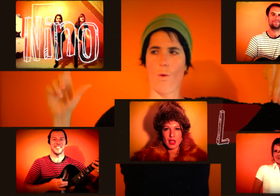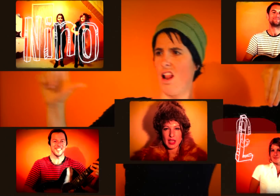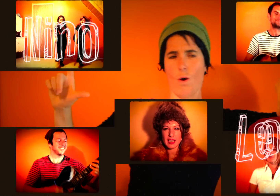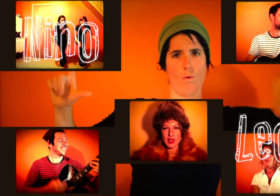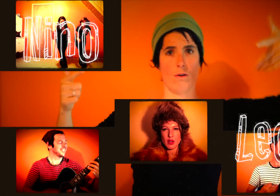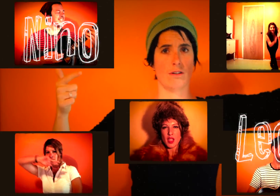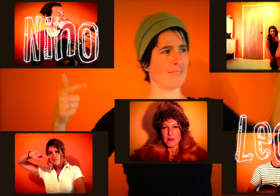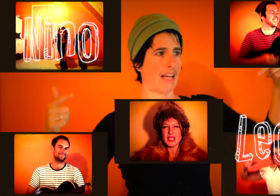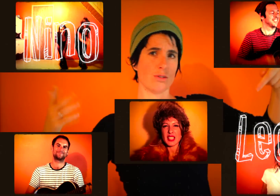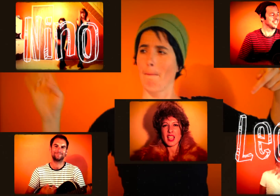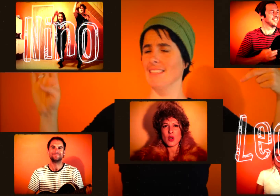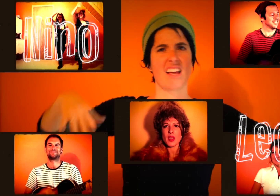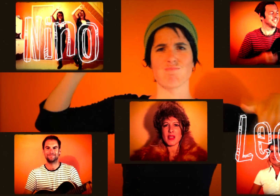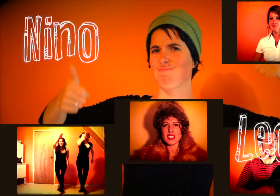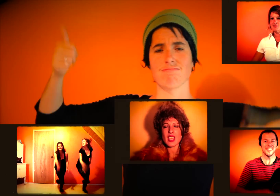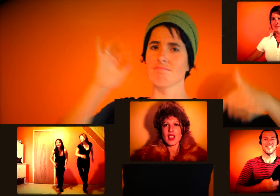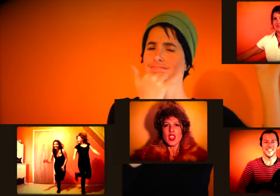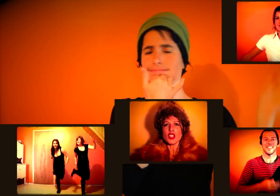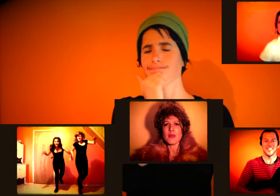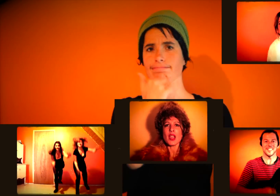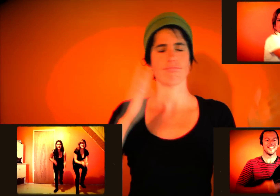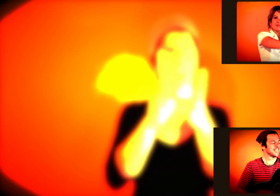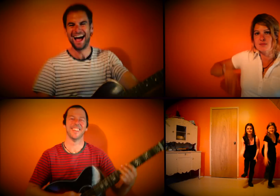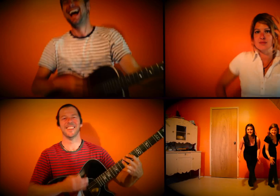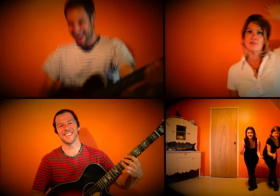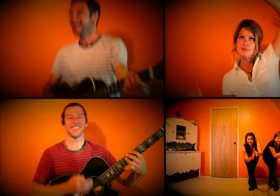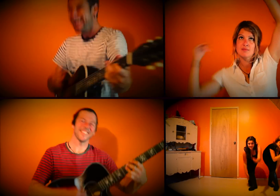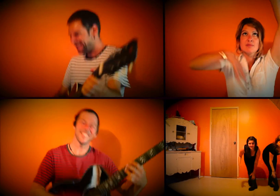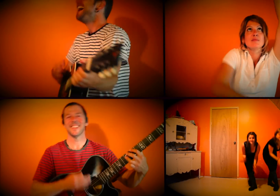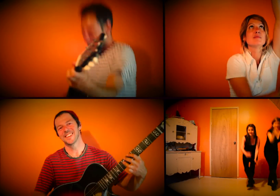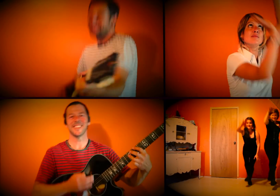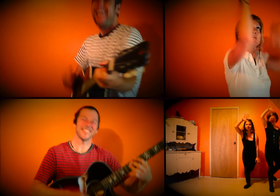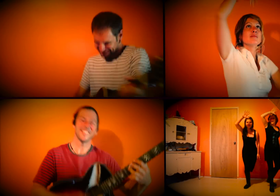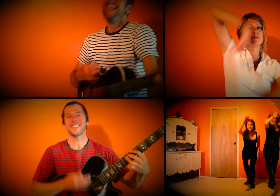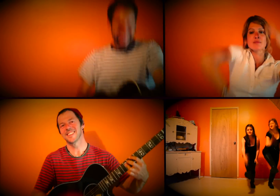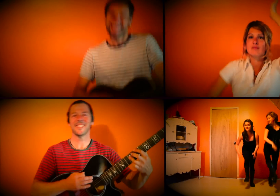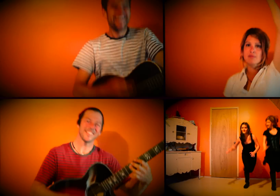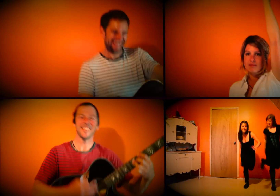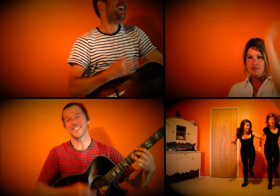Nino avec Léo, Pissarro et Basquiat. J'aime moi confusion, me libérer.